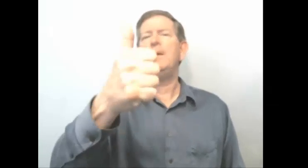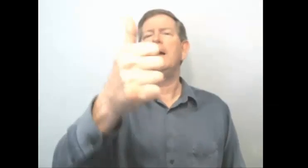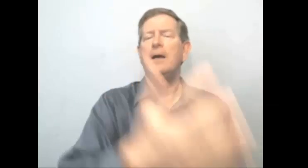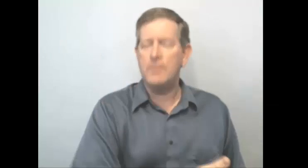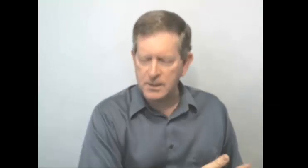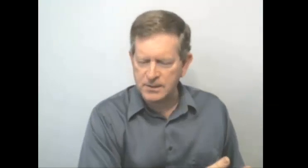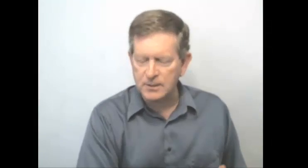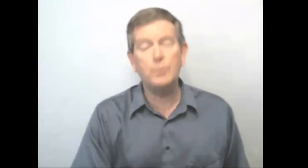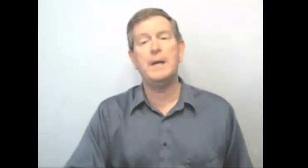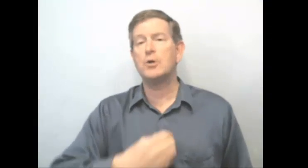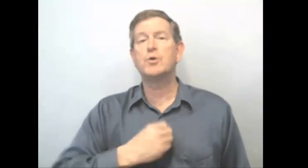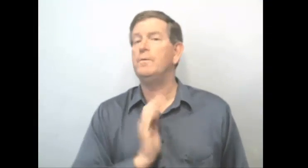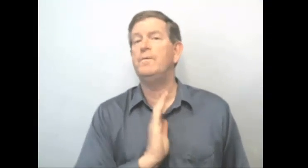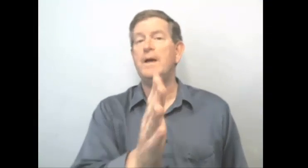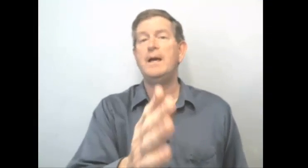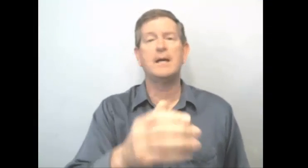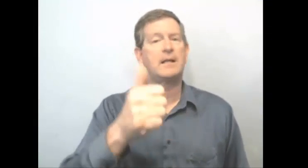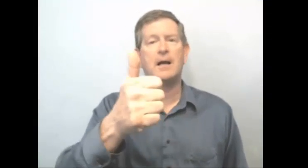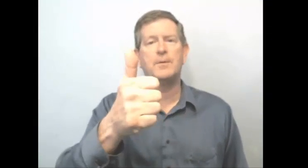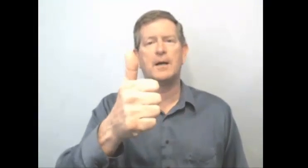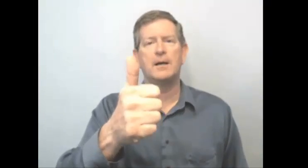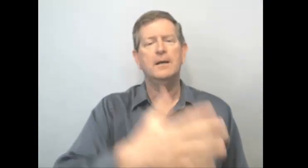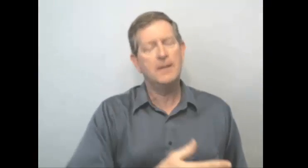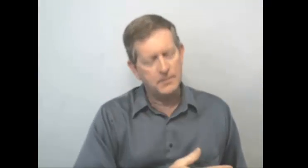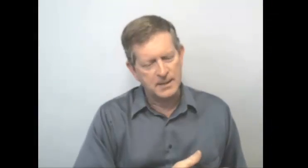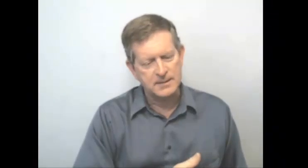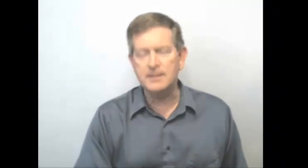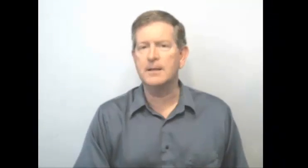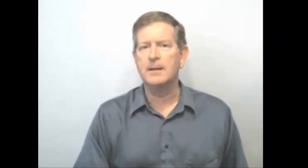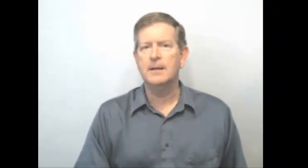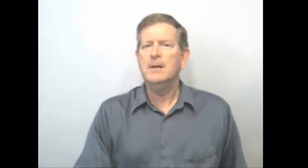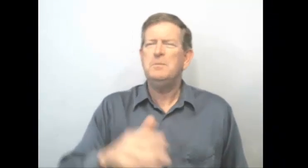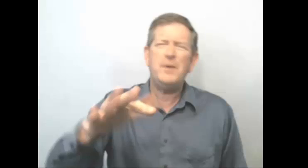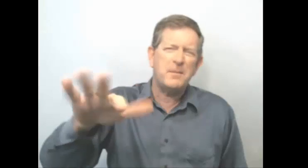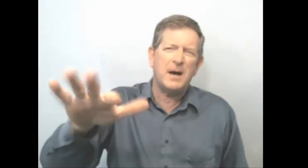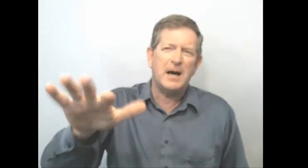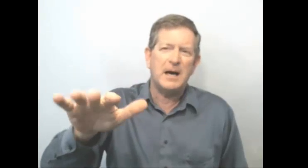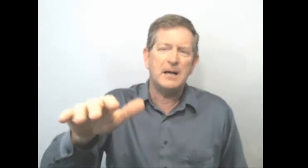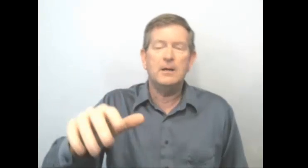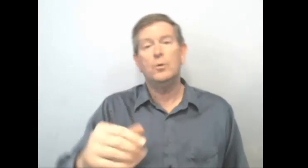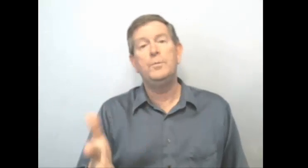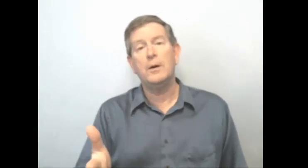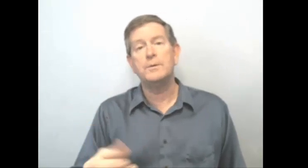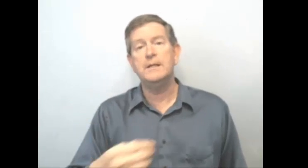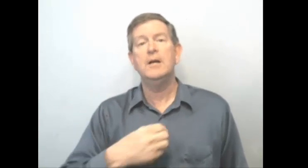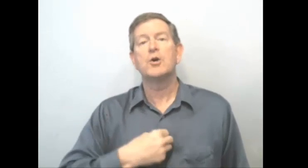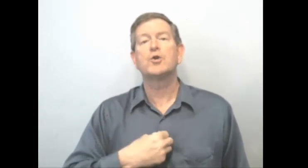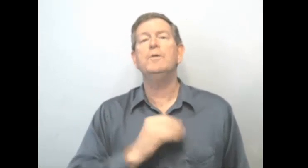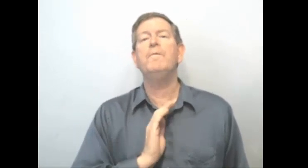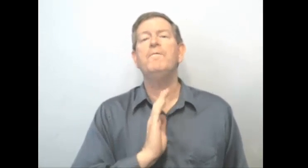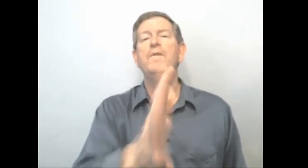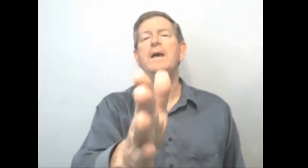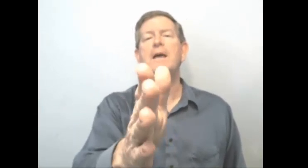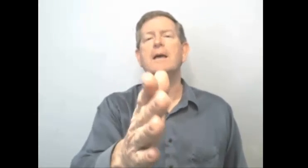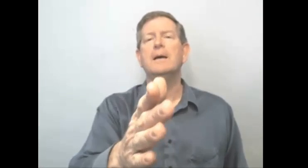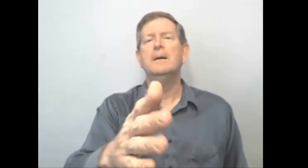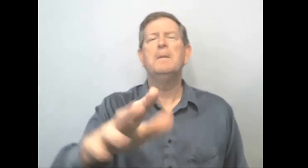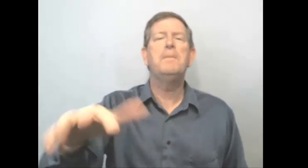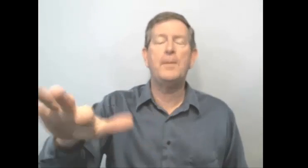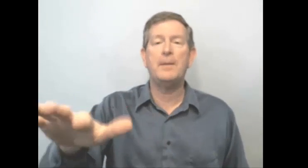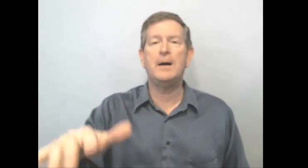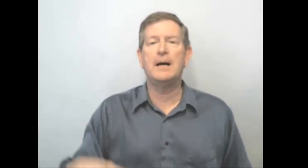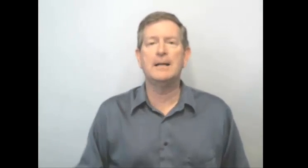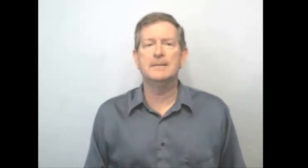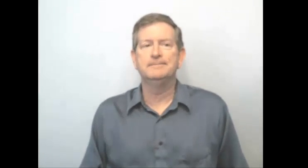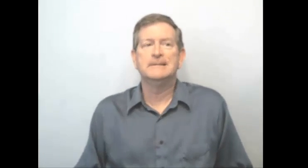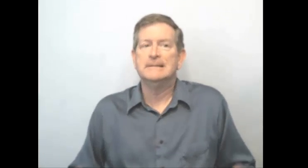très bien, merci. Ou bien je vais très bien, merci. Pas mal. Ou bien on dit je vais